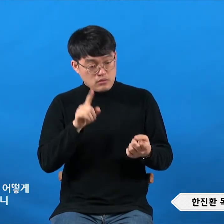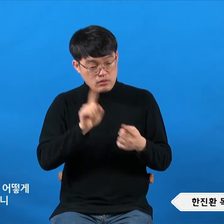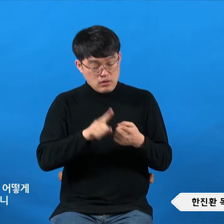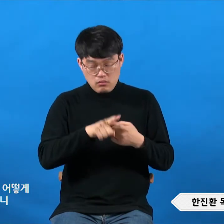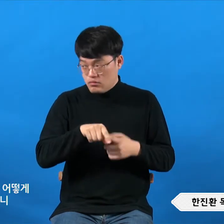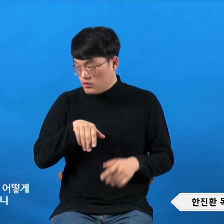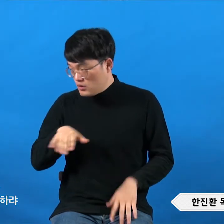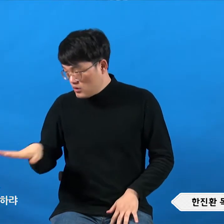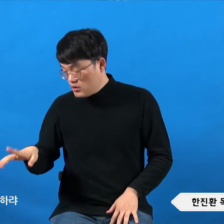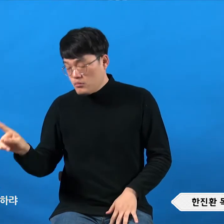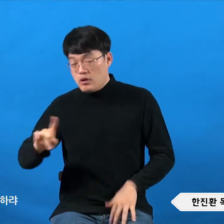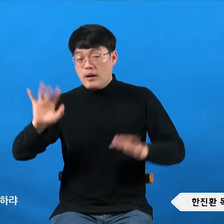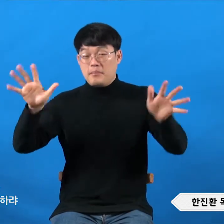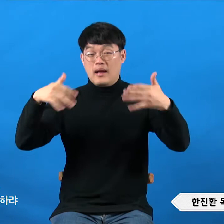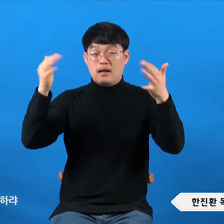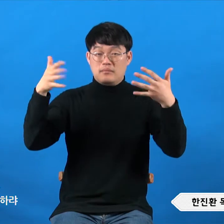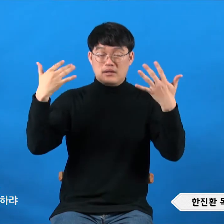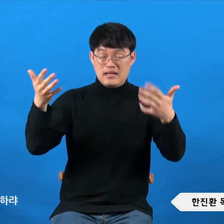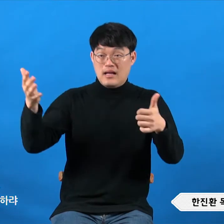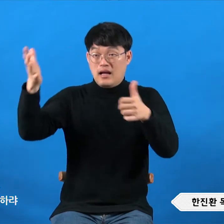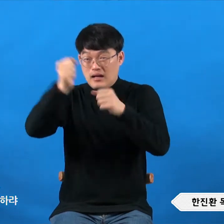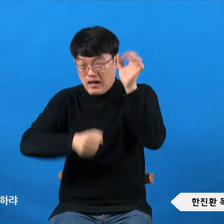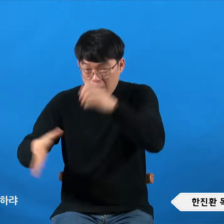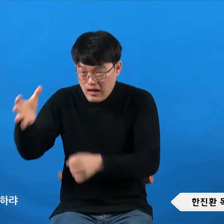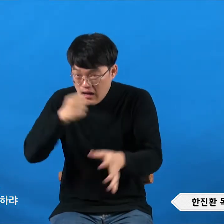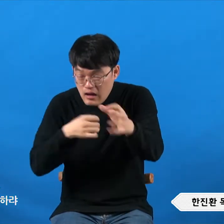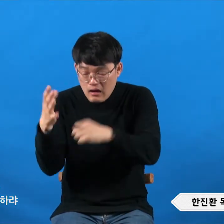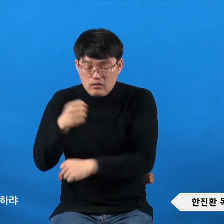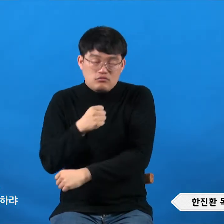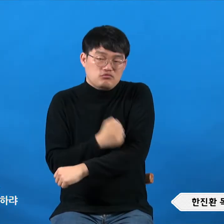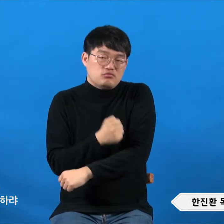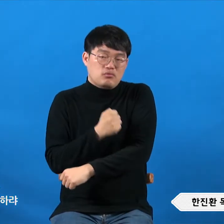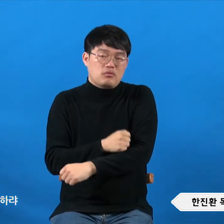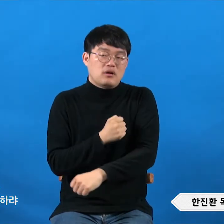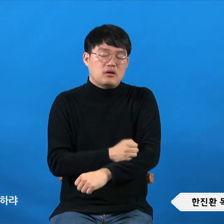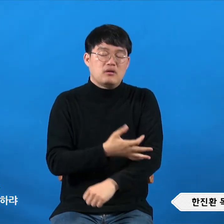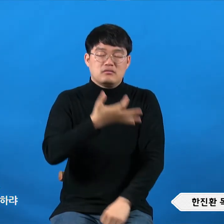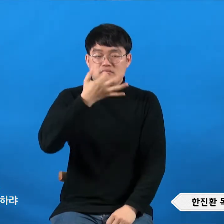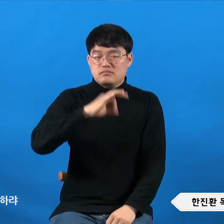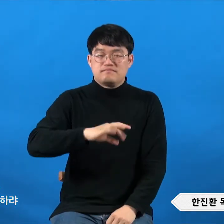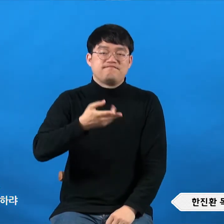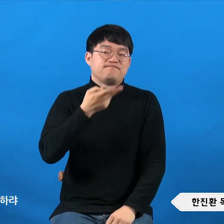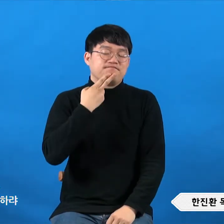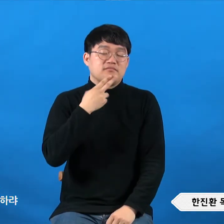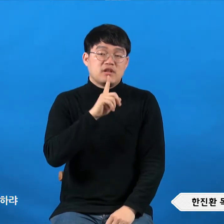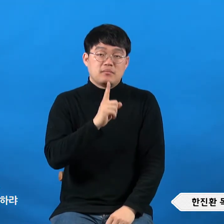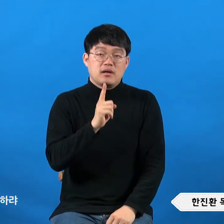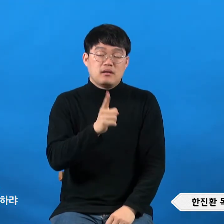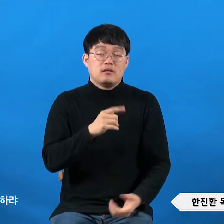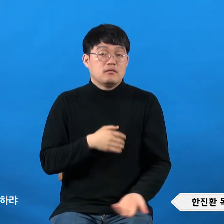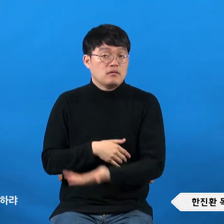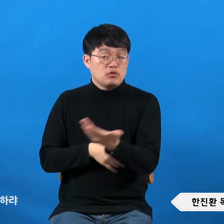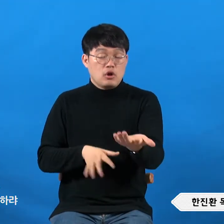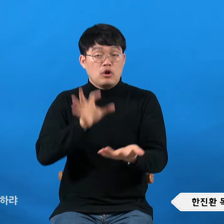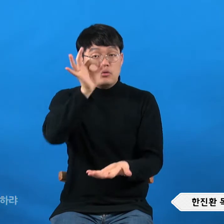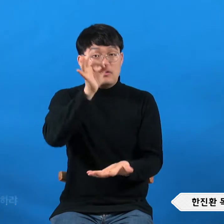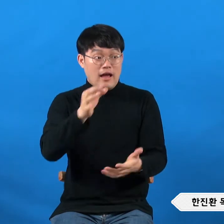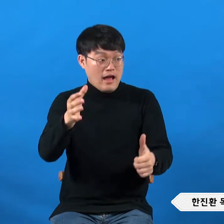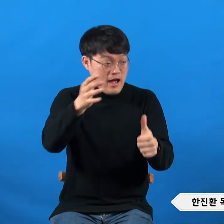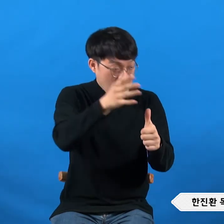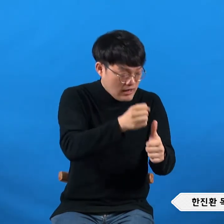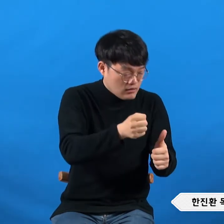가리니 바람을 잡는 수고가 그에게 무엇이 유익하랴. 돈을 잡으려고 하는